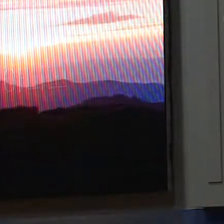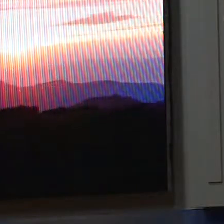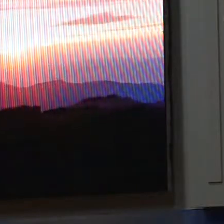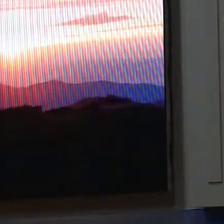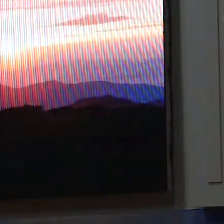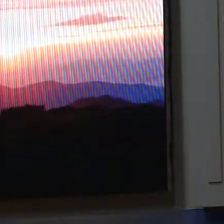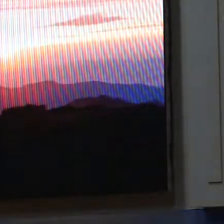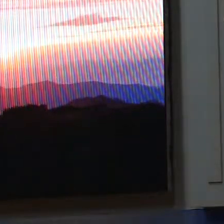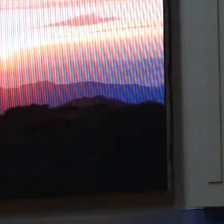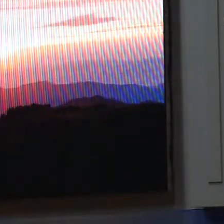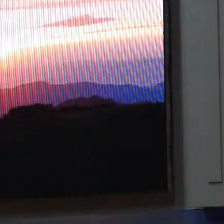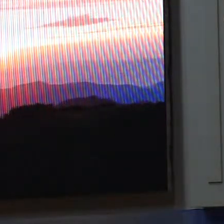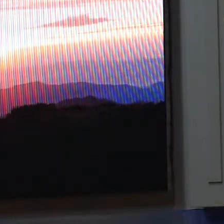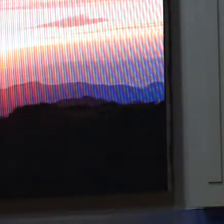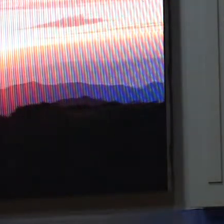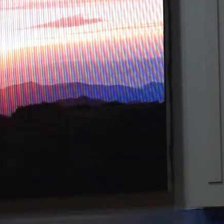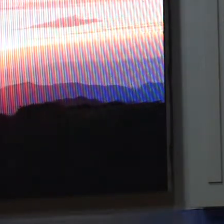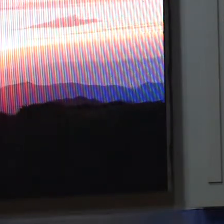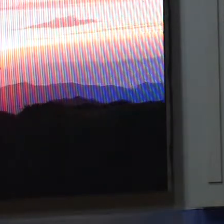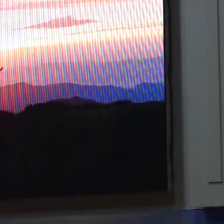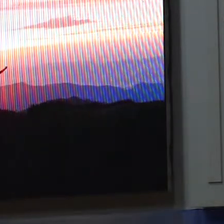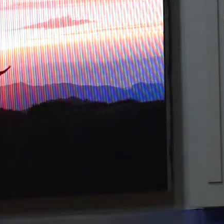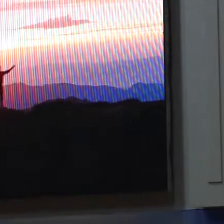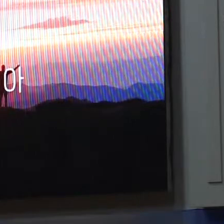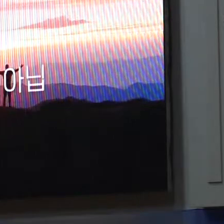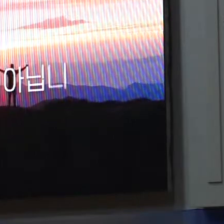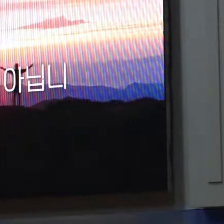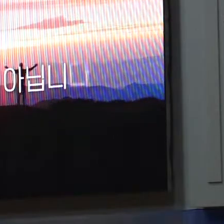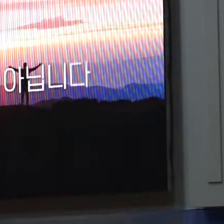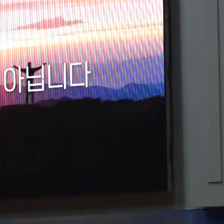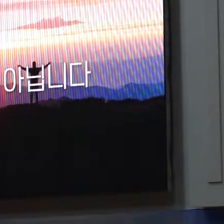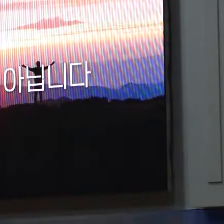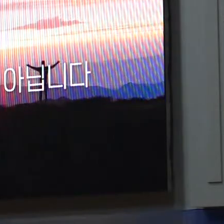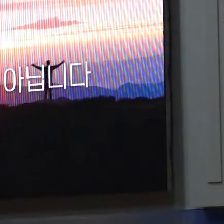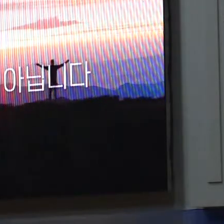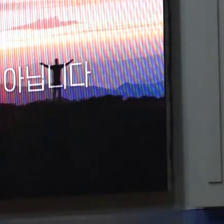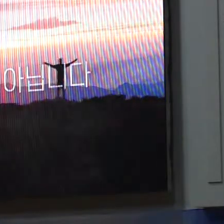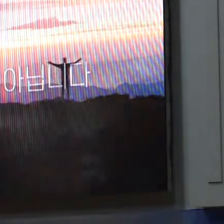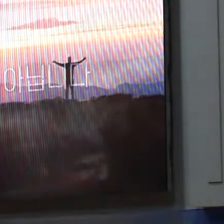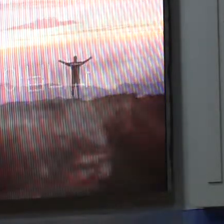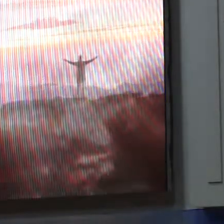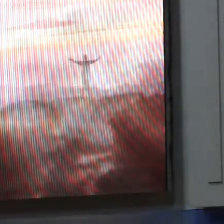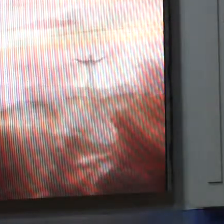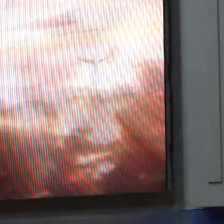아니고 우리에게 절망은 더 이상 절망이 아닙니다.